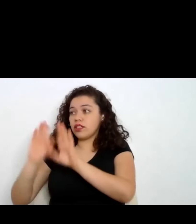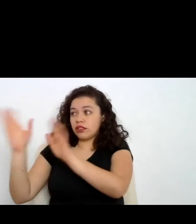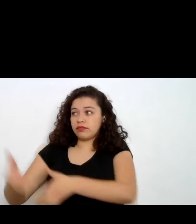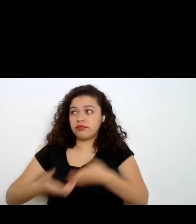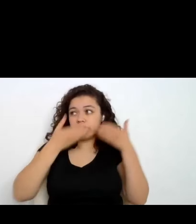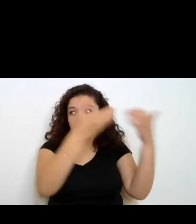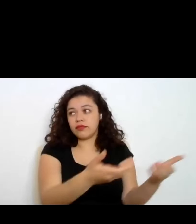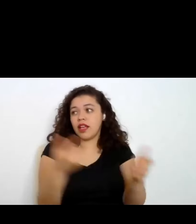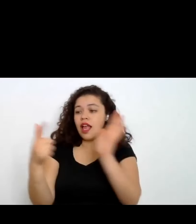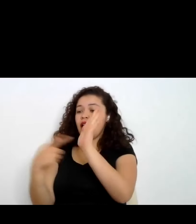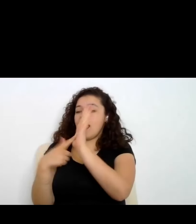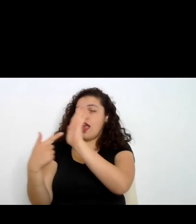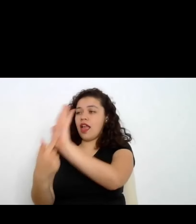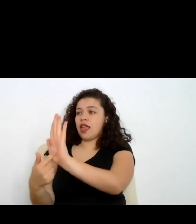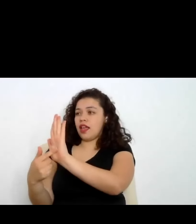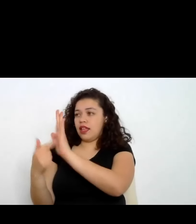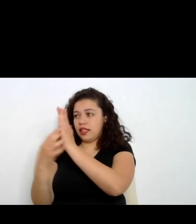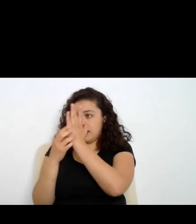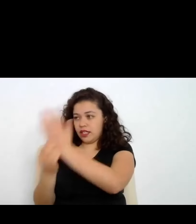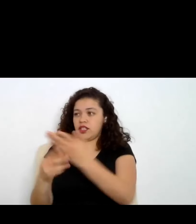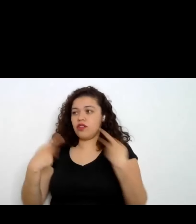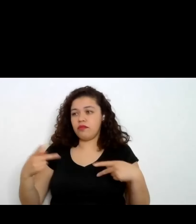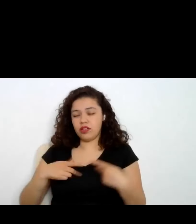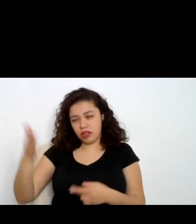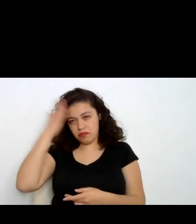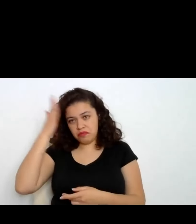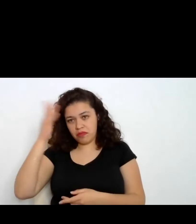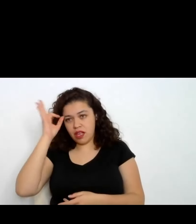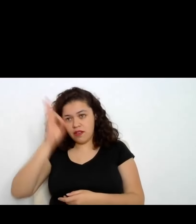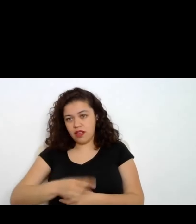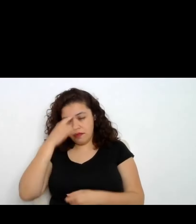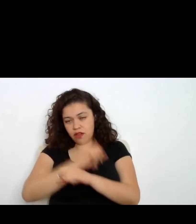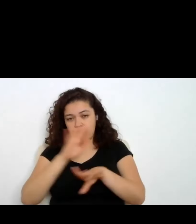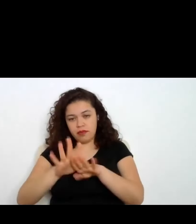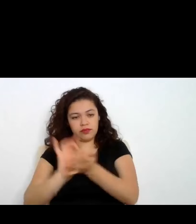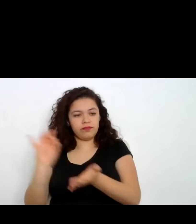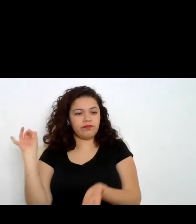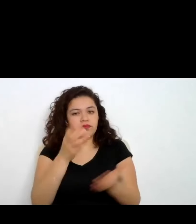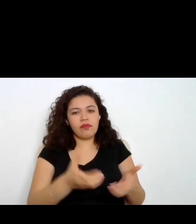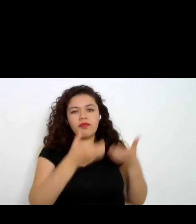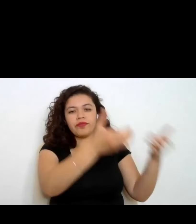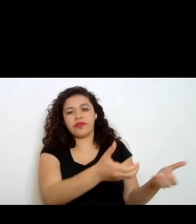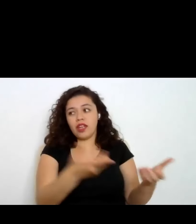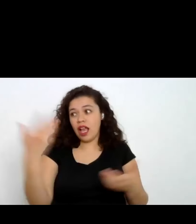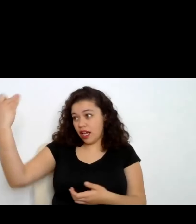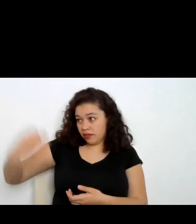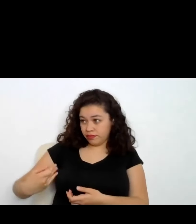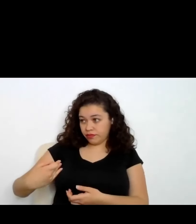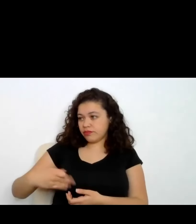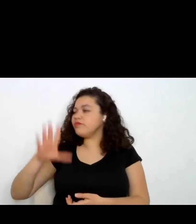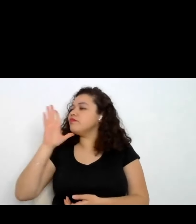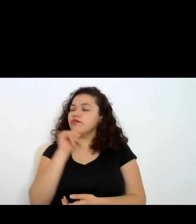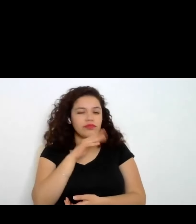con la autorización del titular para hacer transferencias de datos personales, no las puedo hacer. No es